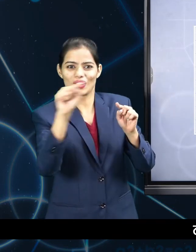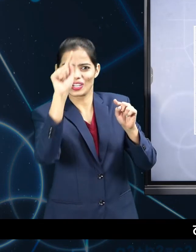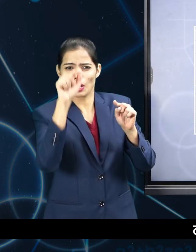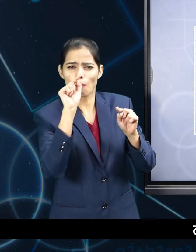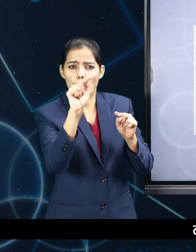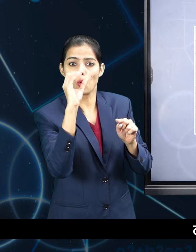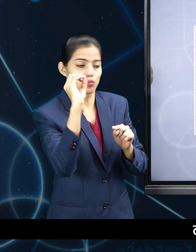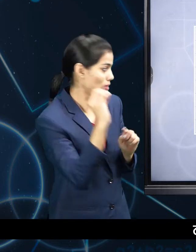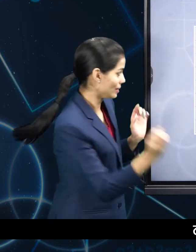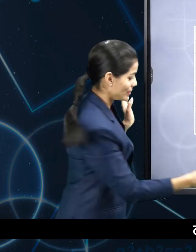వద్ద.